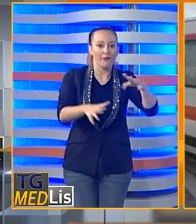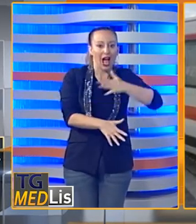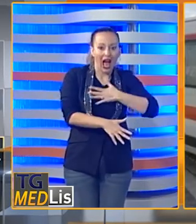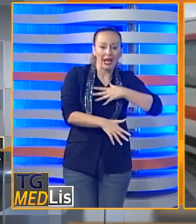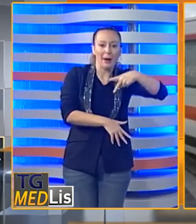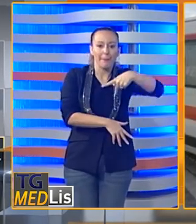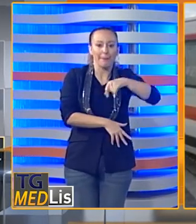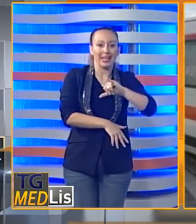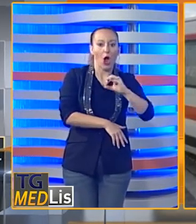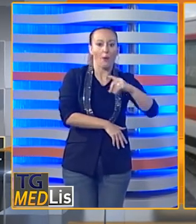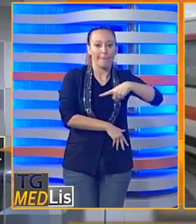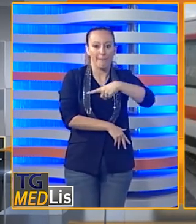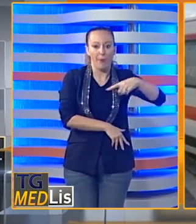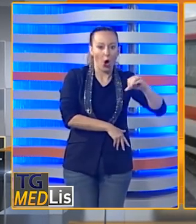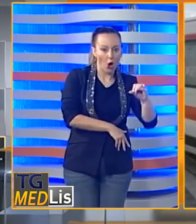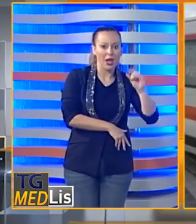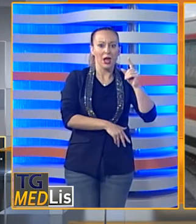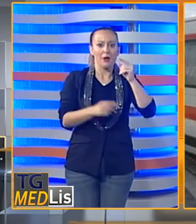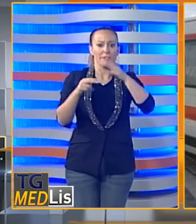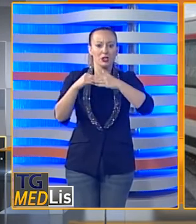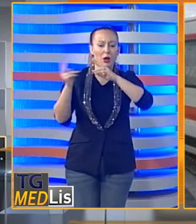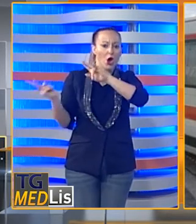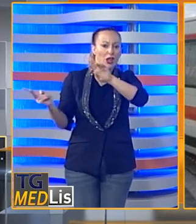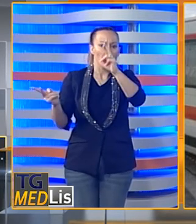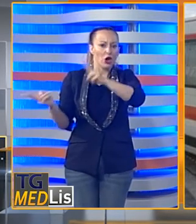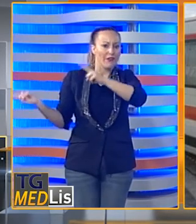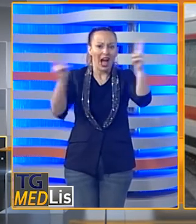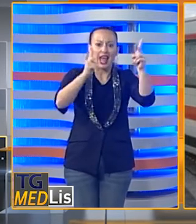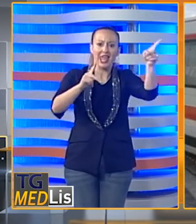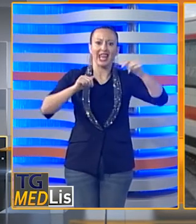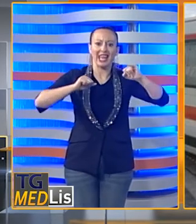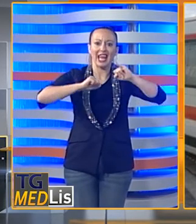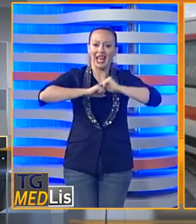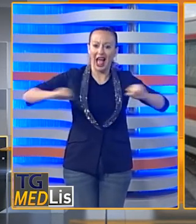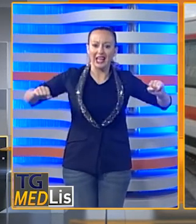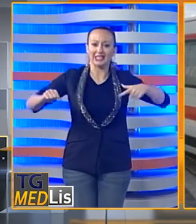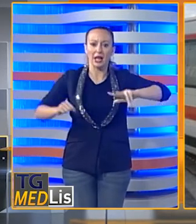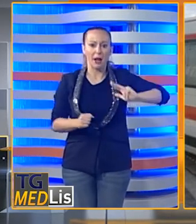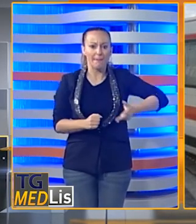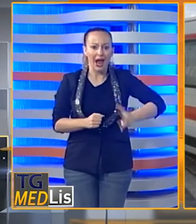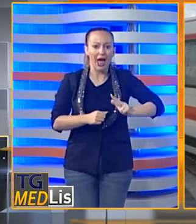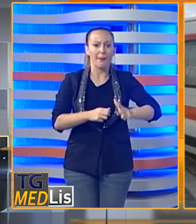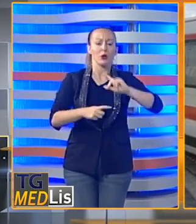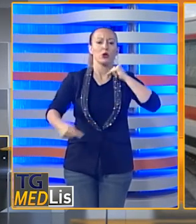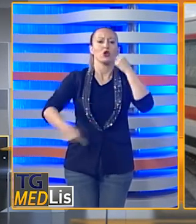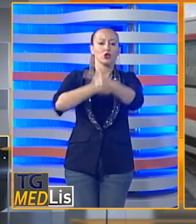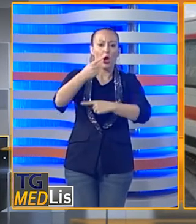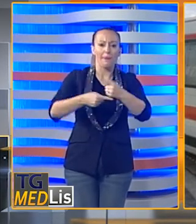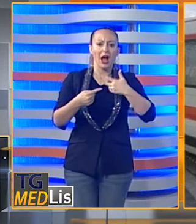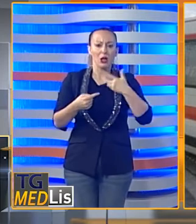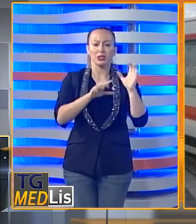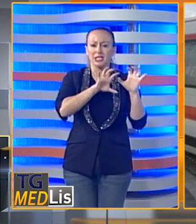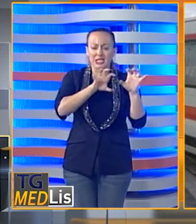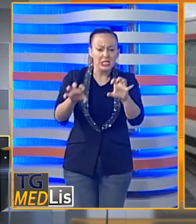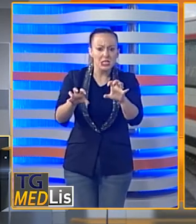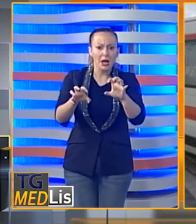Una donna di 39 anni di Pioppo è ricoverata all'ospedale in Grassia di Palermo dopo essere